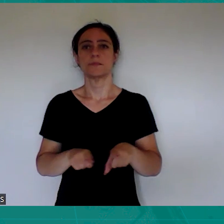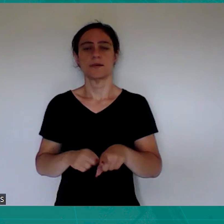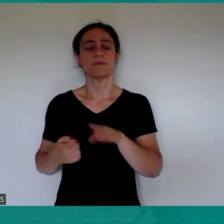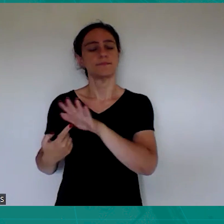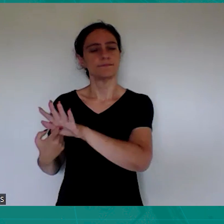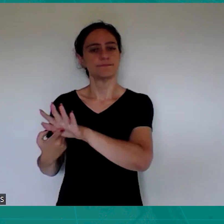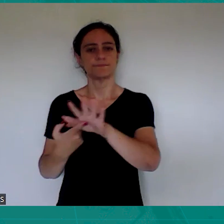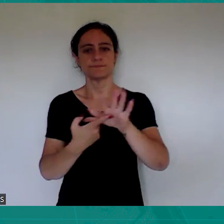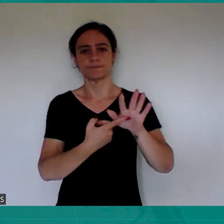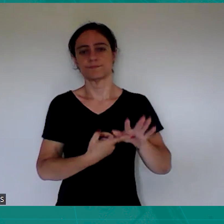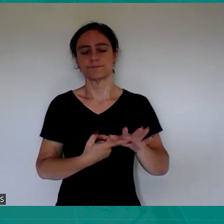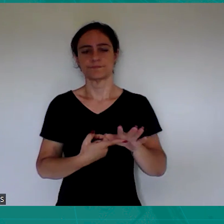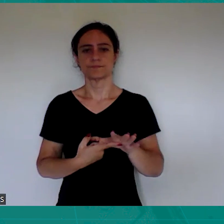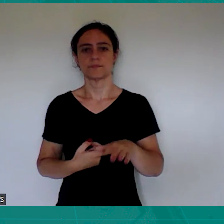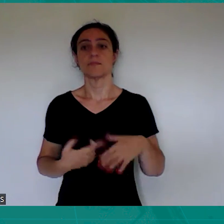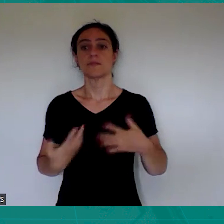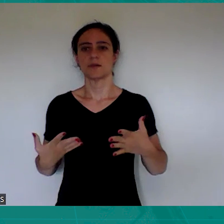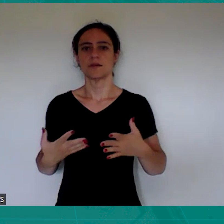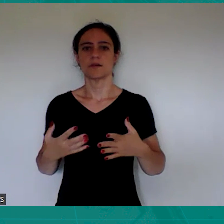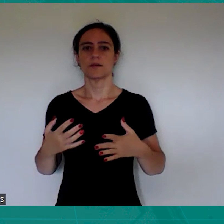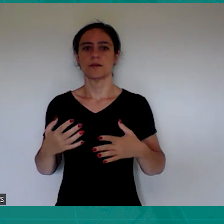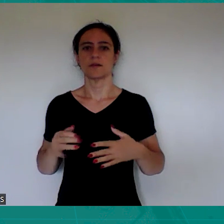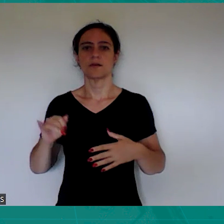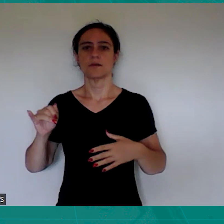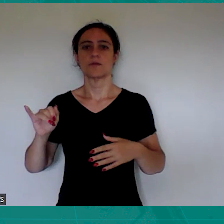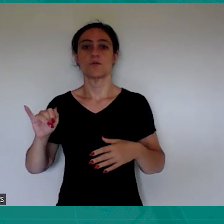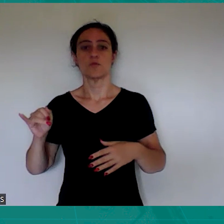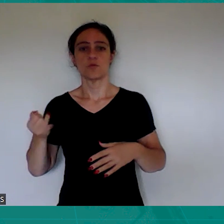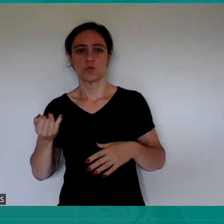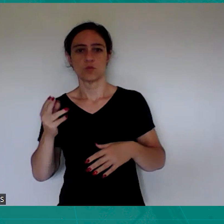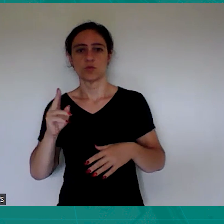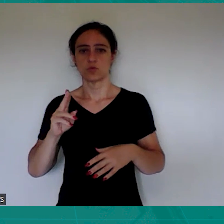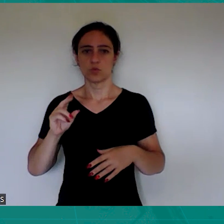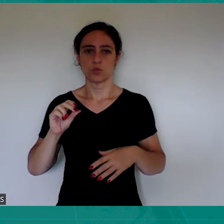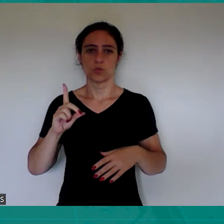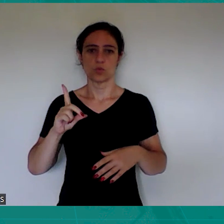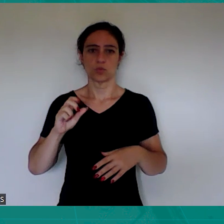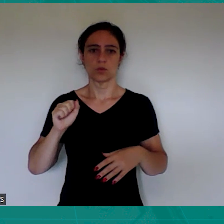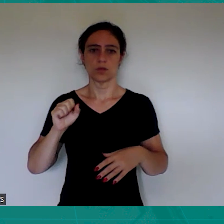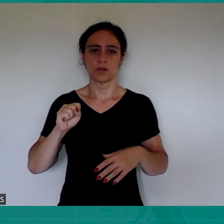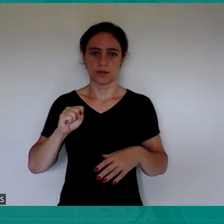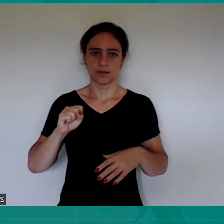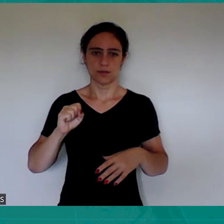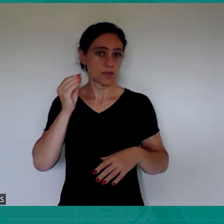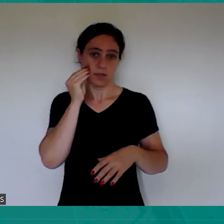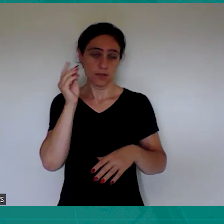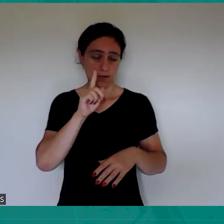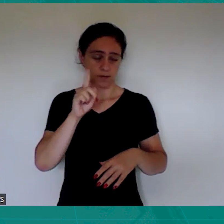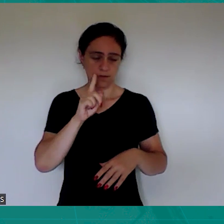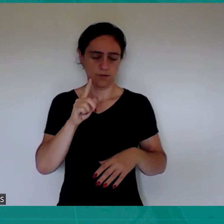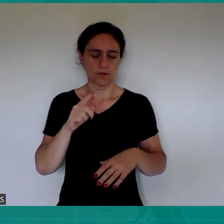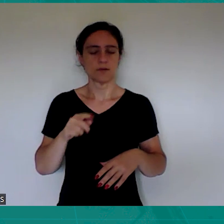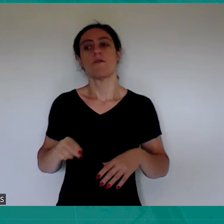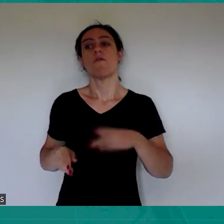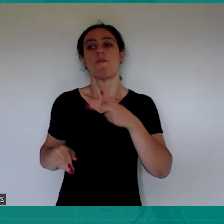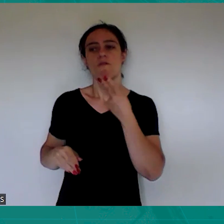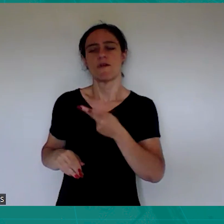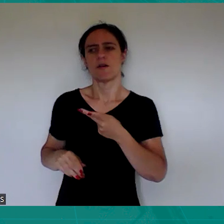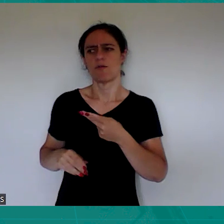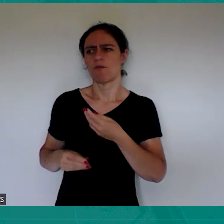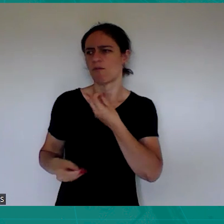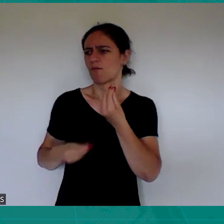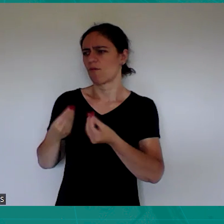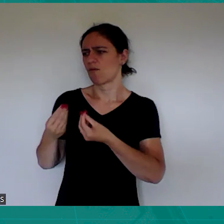a Ele. Disse-lhe Judas, não o Iscariotes, de onde procede, Senhor, que estás para manifestar-te a nós e não